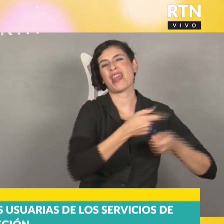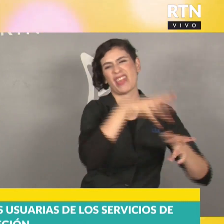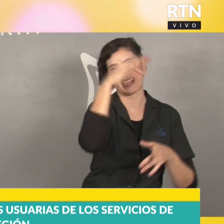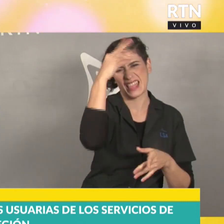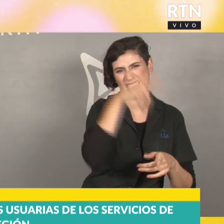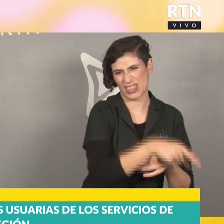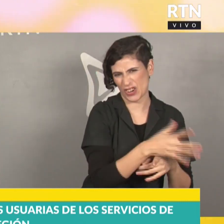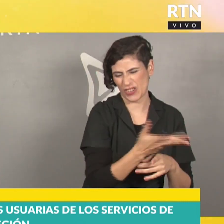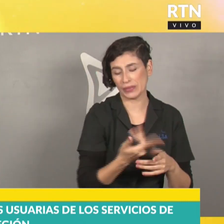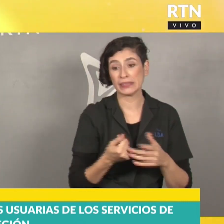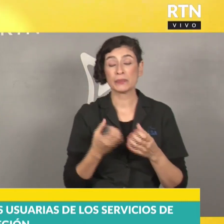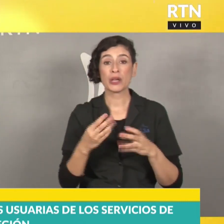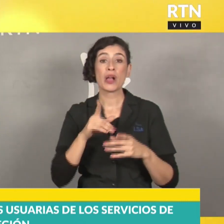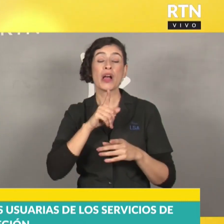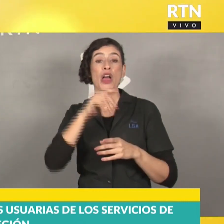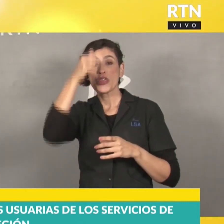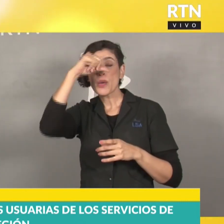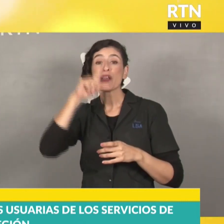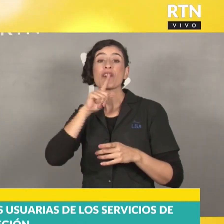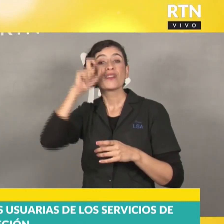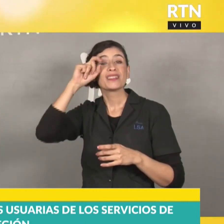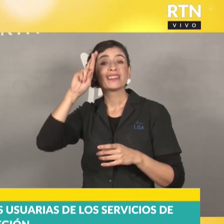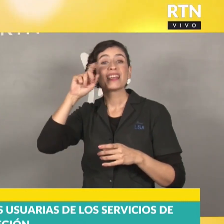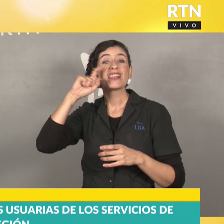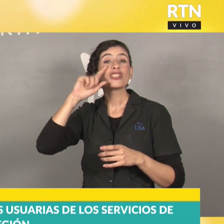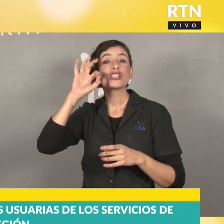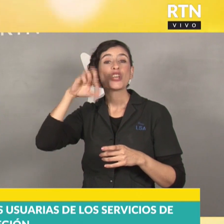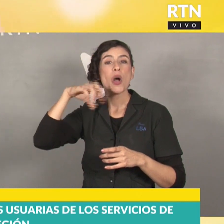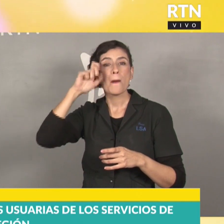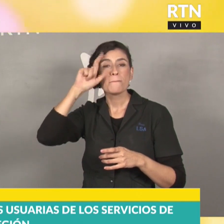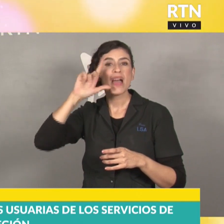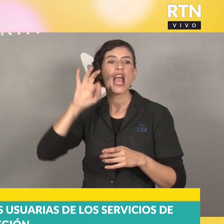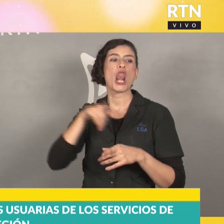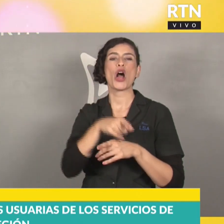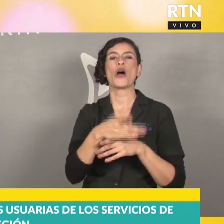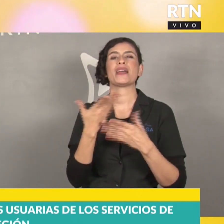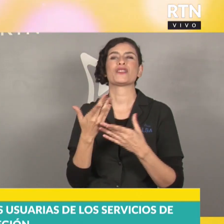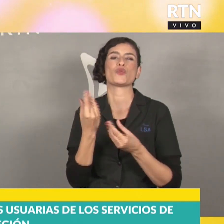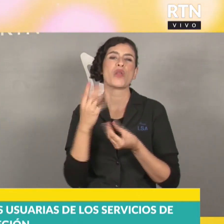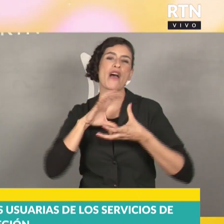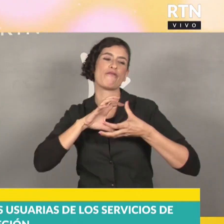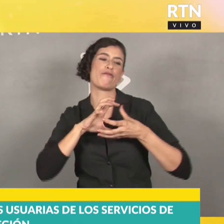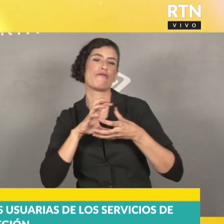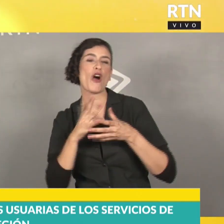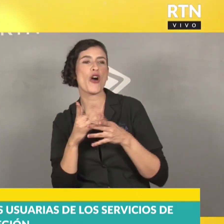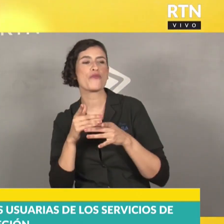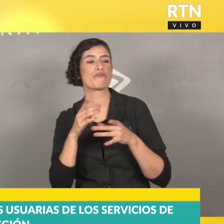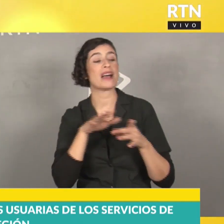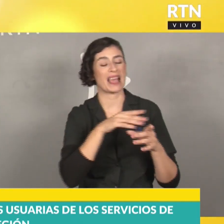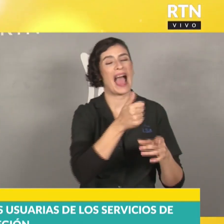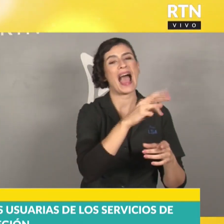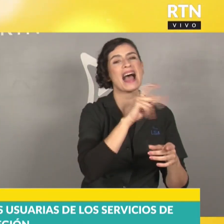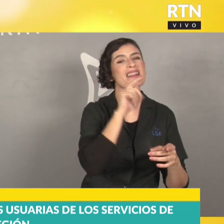Domingo Terciopelo, ¿qué hace? Domingo Terciopelo es la pata comunitaria, digamos, ¿no? Artepidor es el espacio de creación, puertas